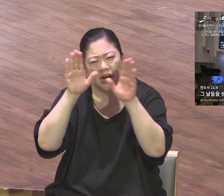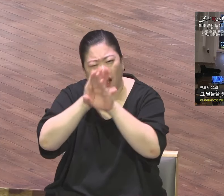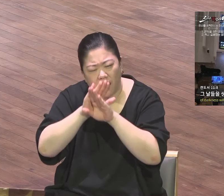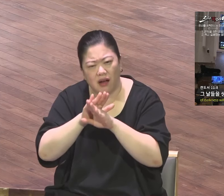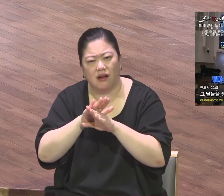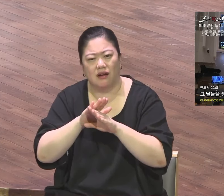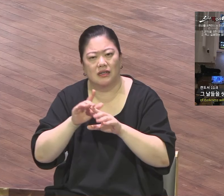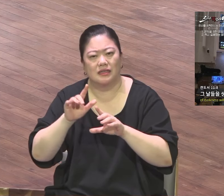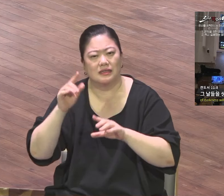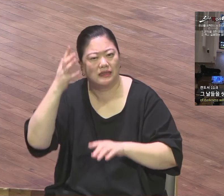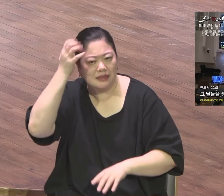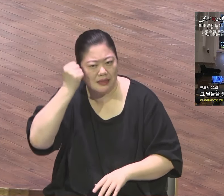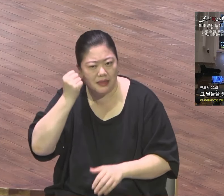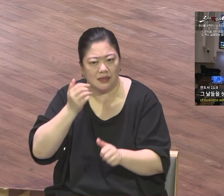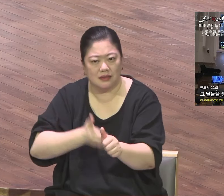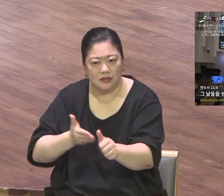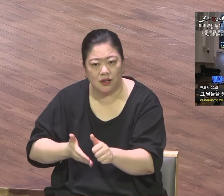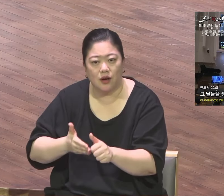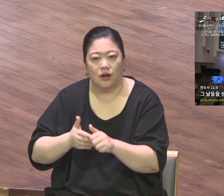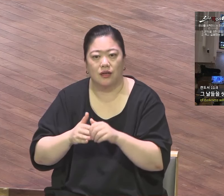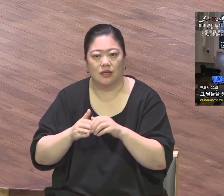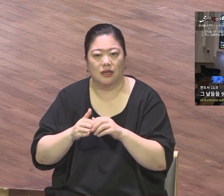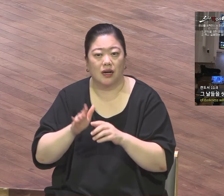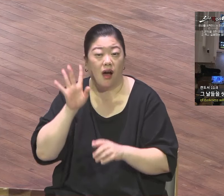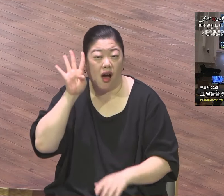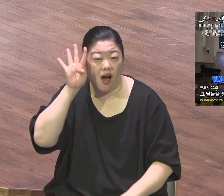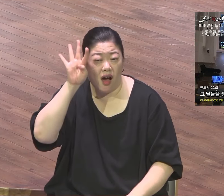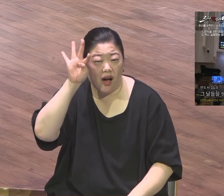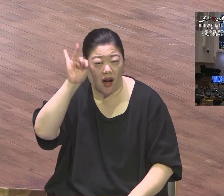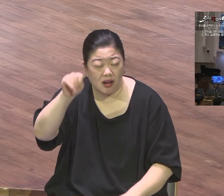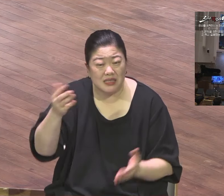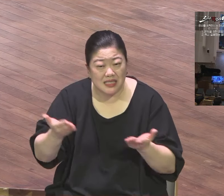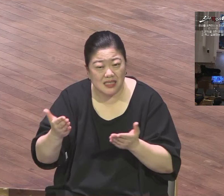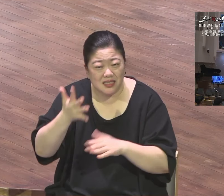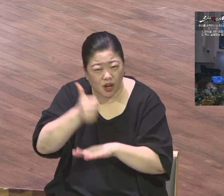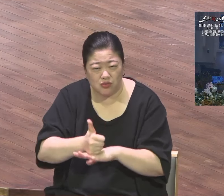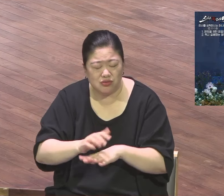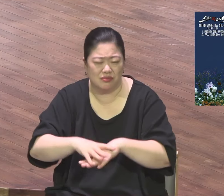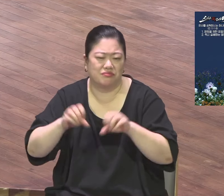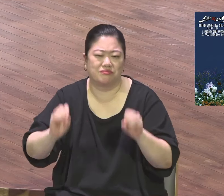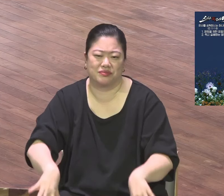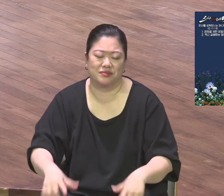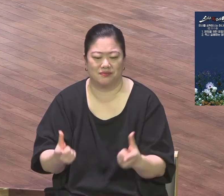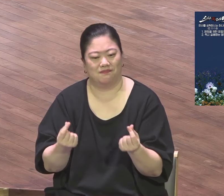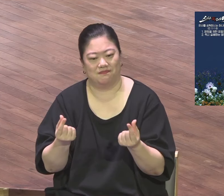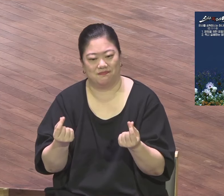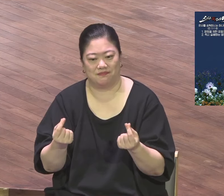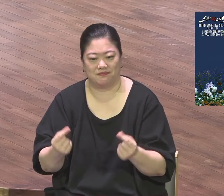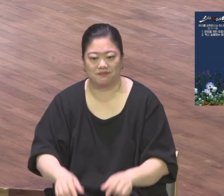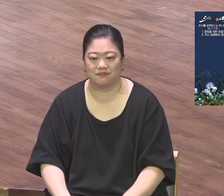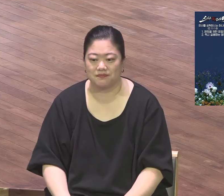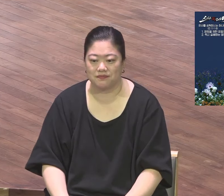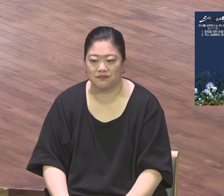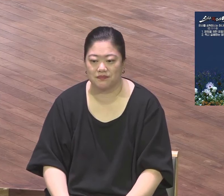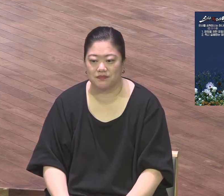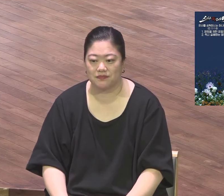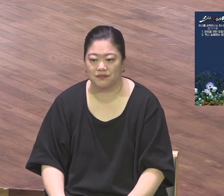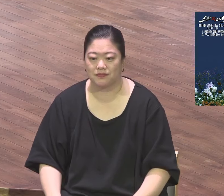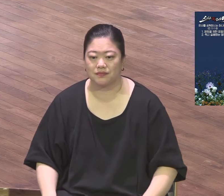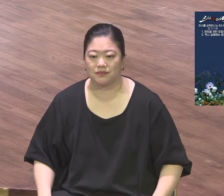생각할지로다. 다가올 일은 다 헛되도다. 지금 이 말씀을 한마디로 요약하면요,